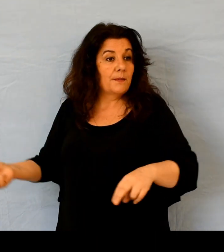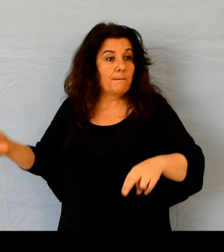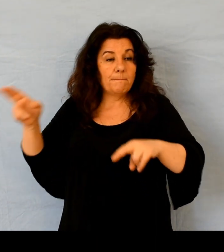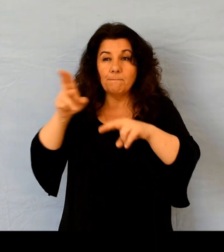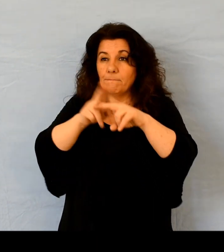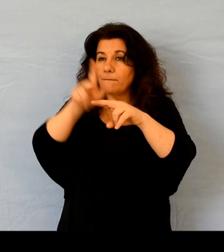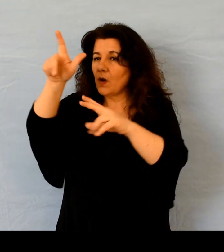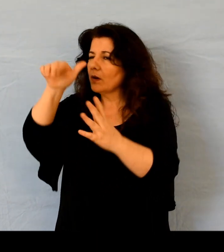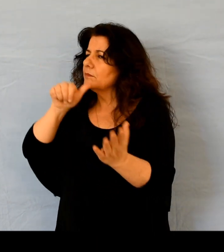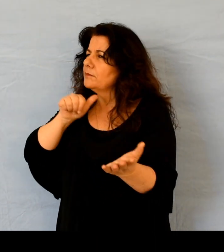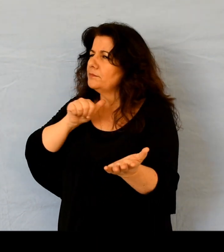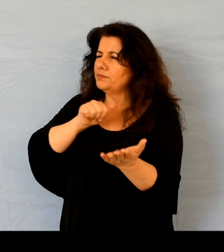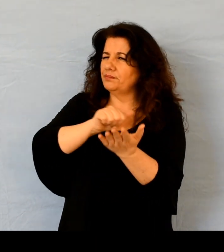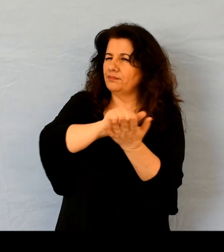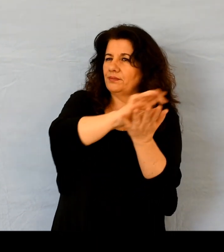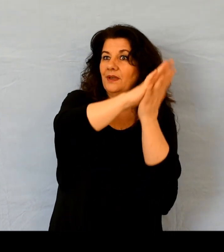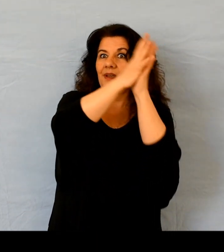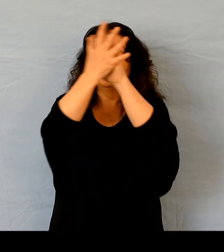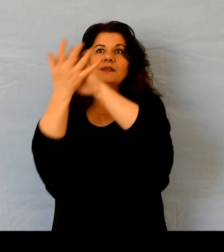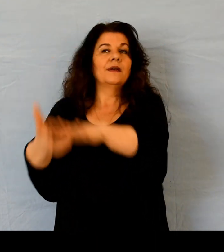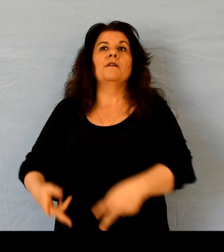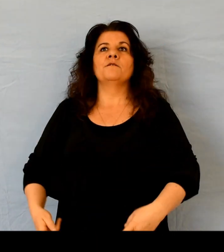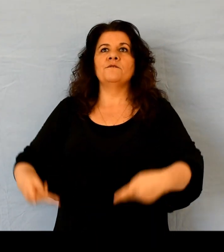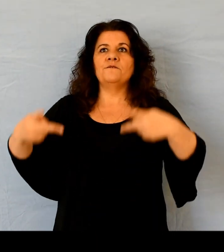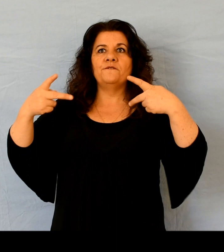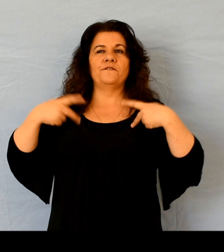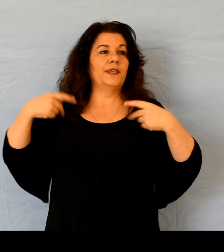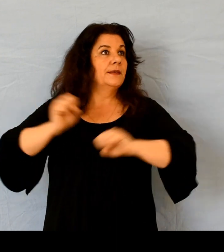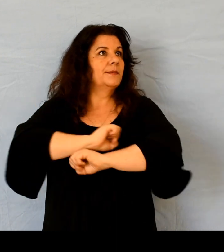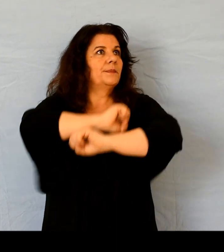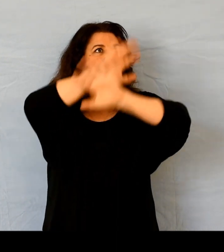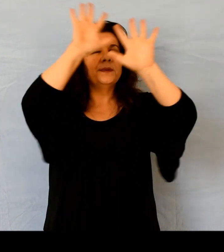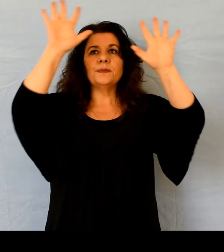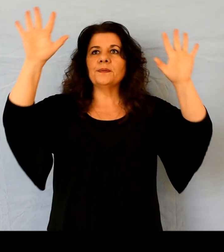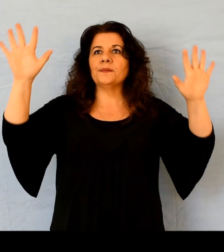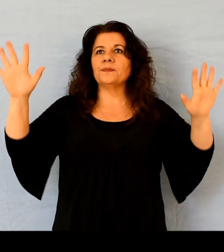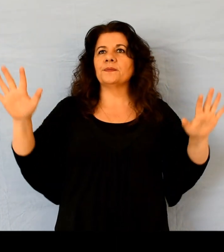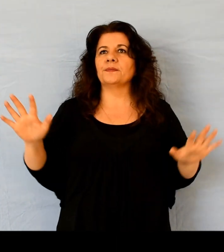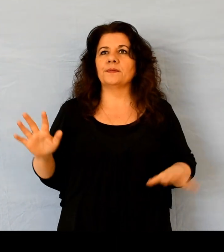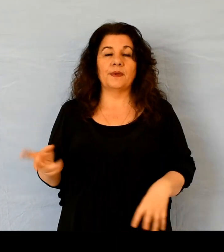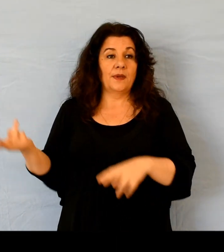resplendir la vie et l'immortalité par l'annonce de l'Évangile.